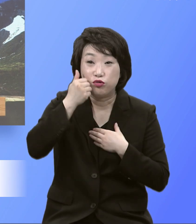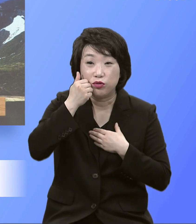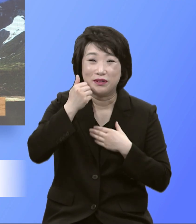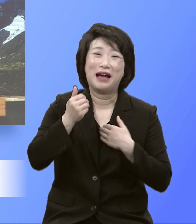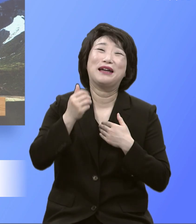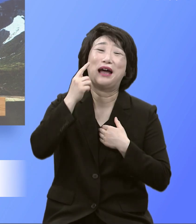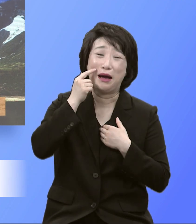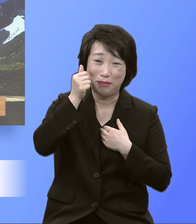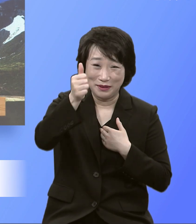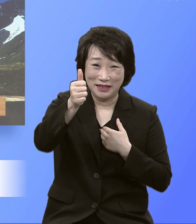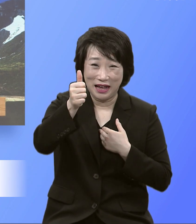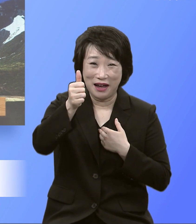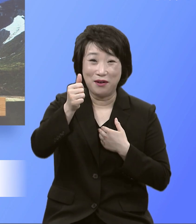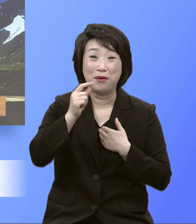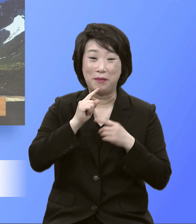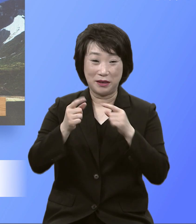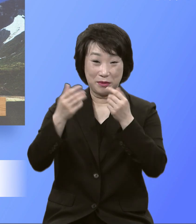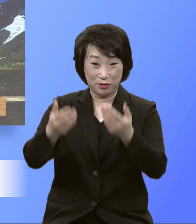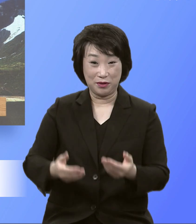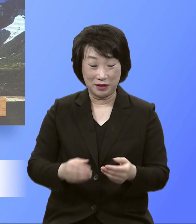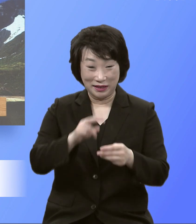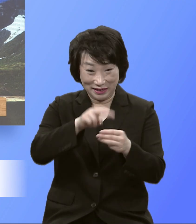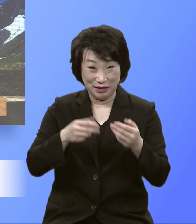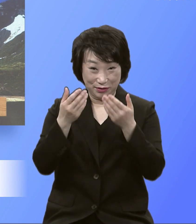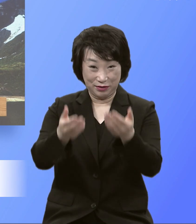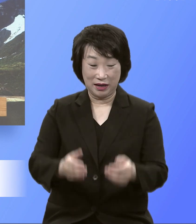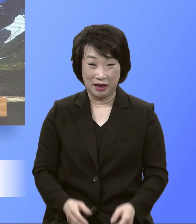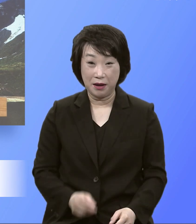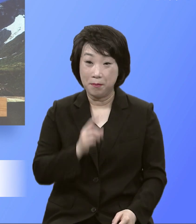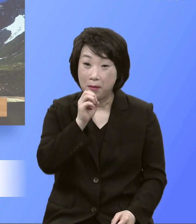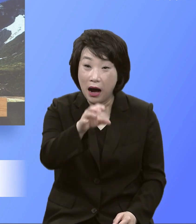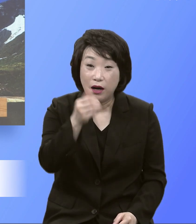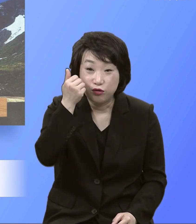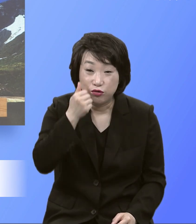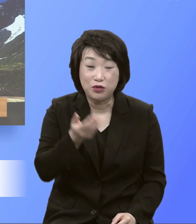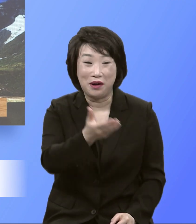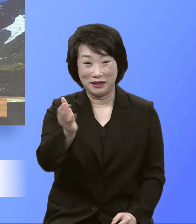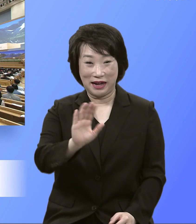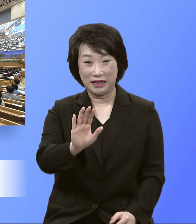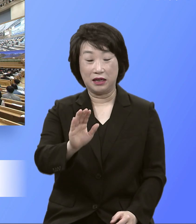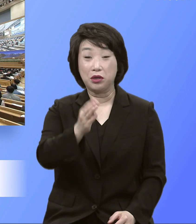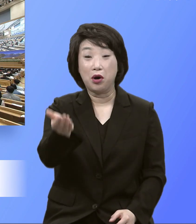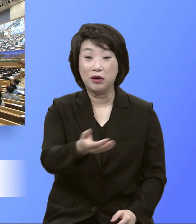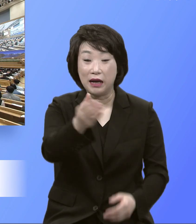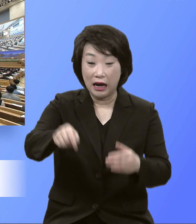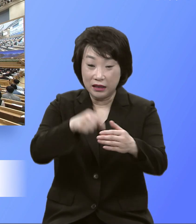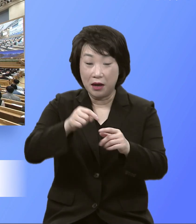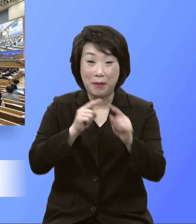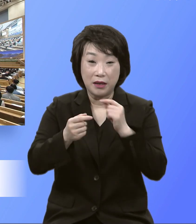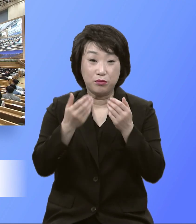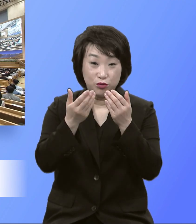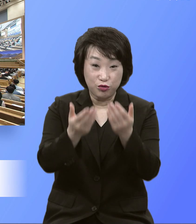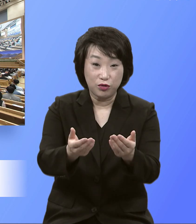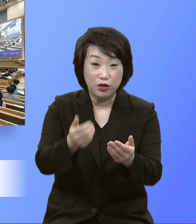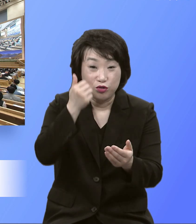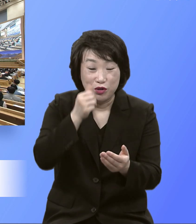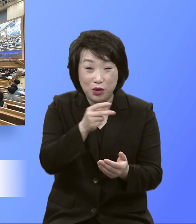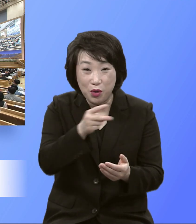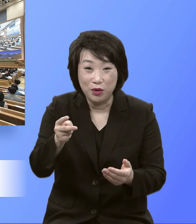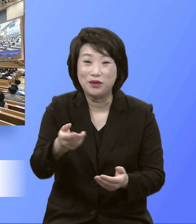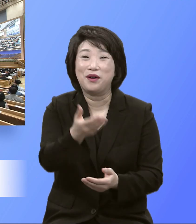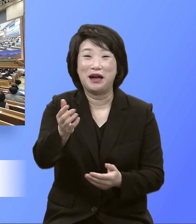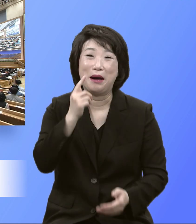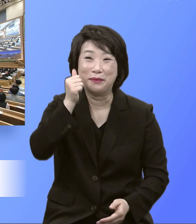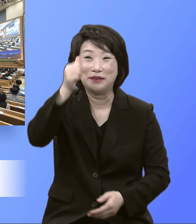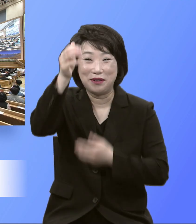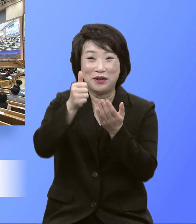너희 아버지라고 그랬어. 한번 읽어봐. 말하는 이는 너희가 아니라 너희 속에 말씀하시는 자 곧 너희